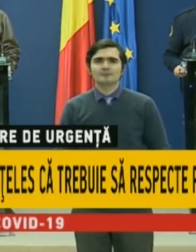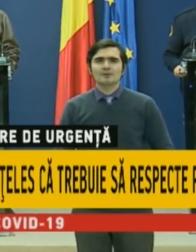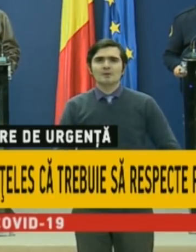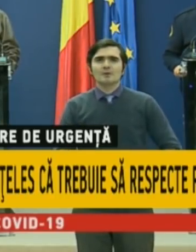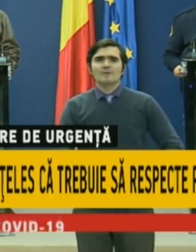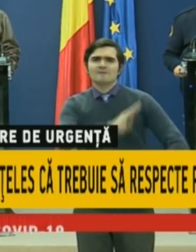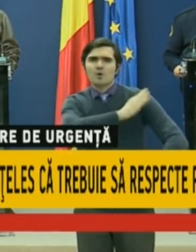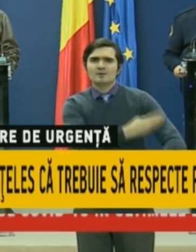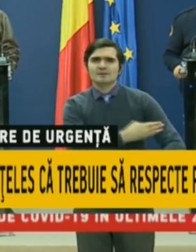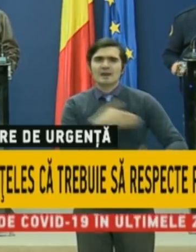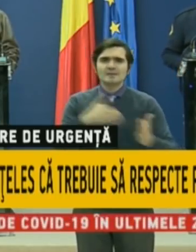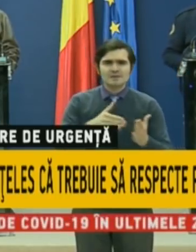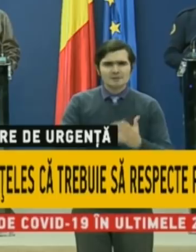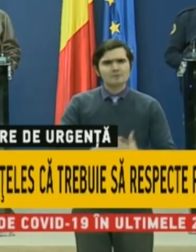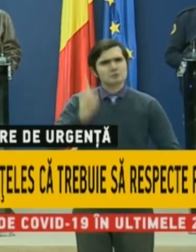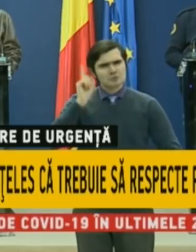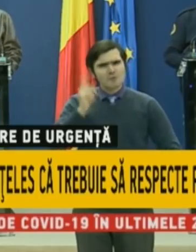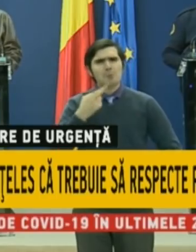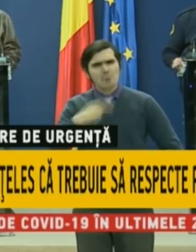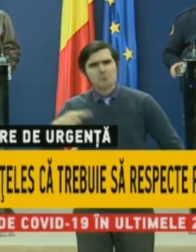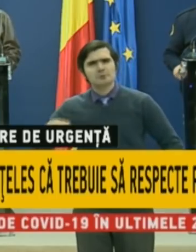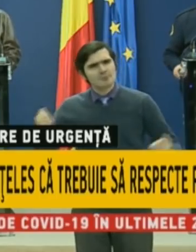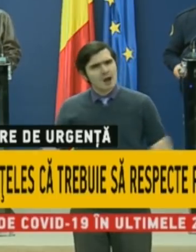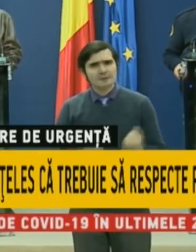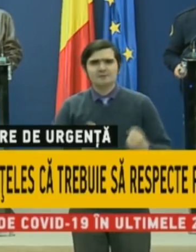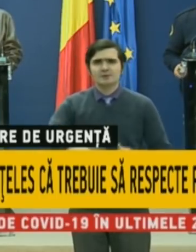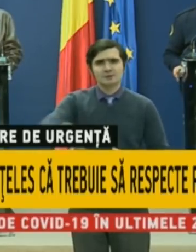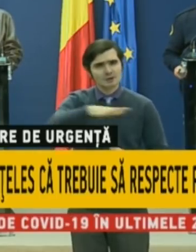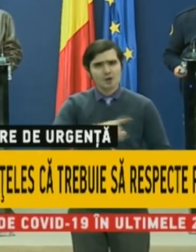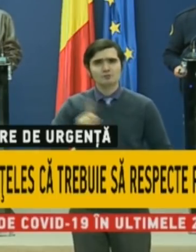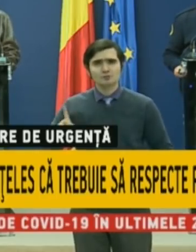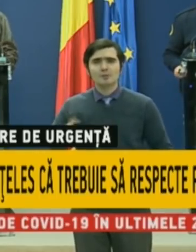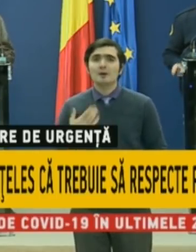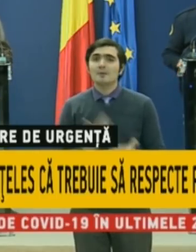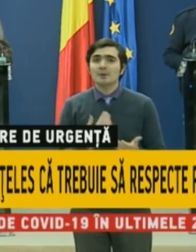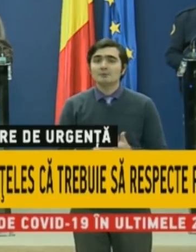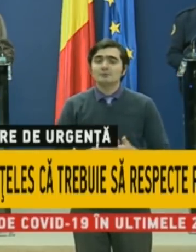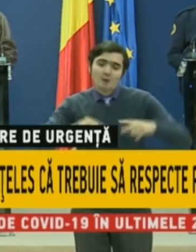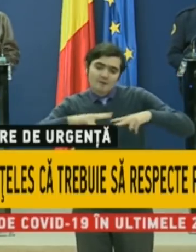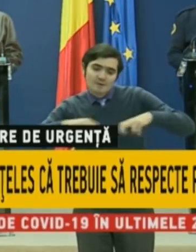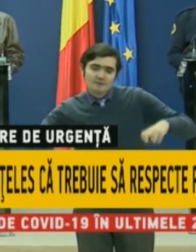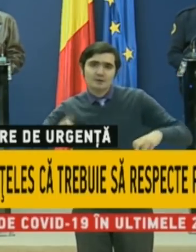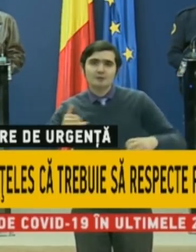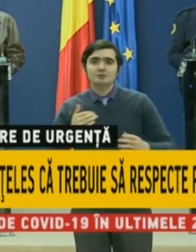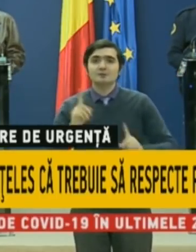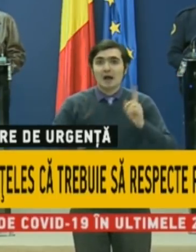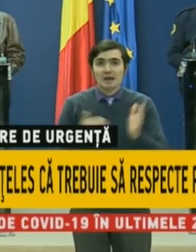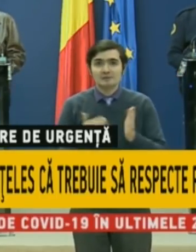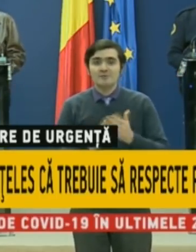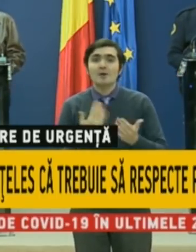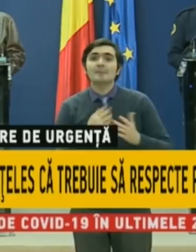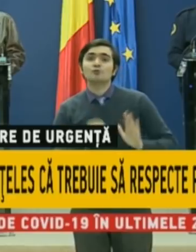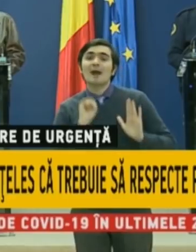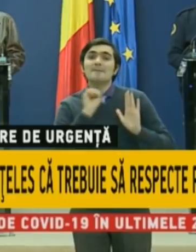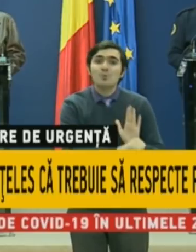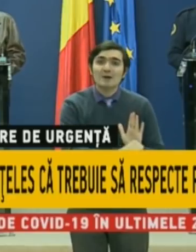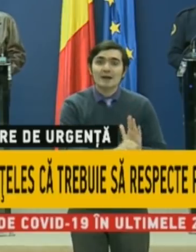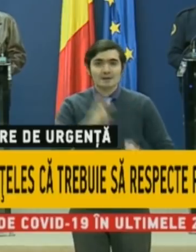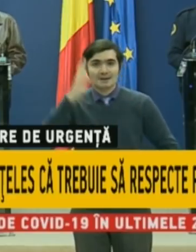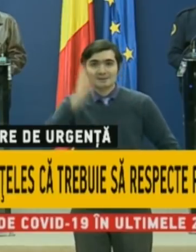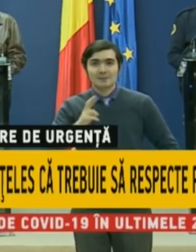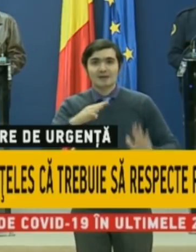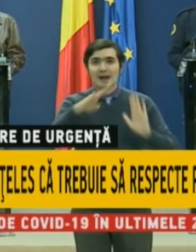de intervenție vor continua activitățile în zonă pentru a verifica și impune, dacă este cazul, respectarea